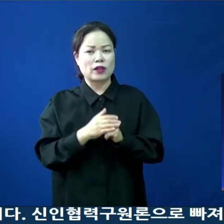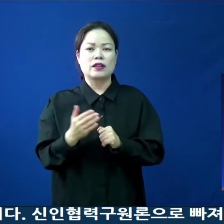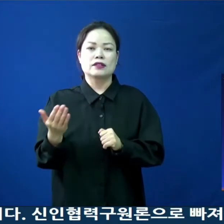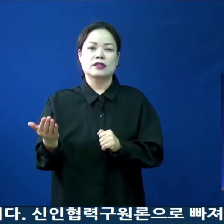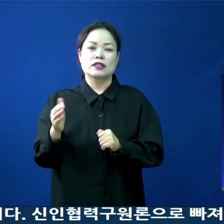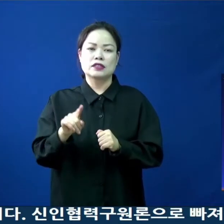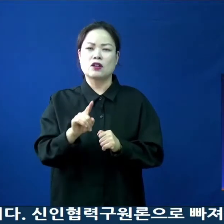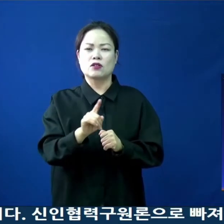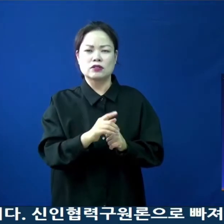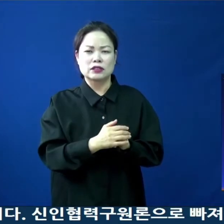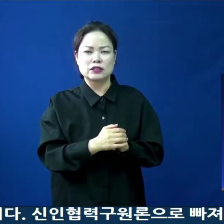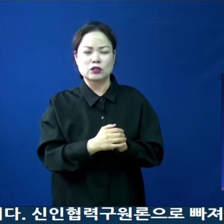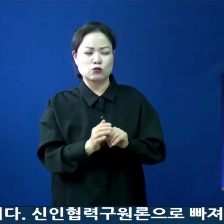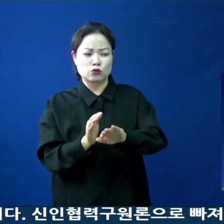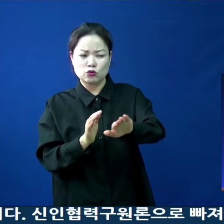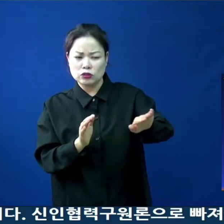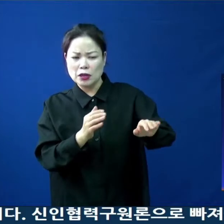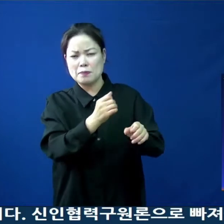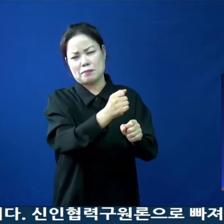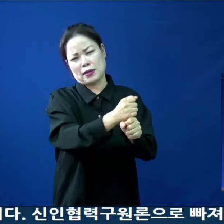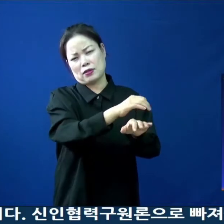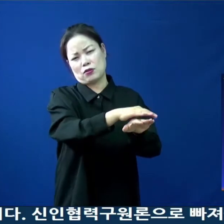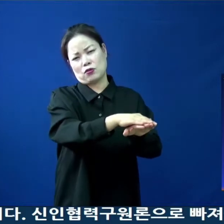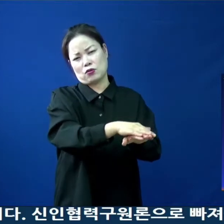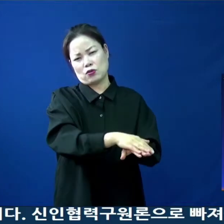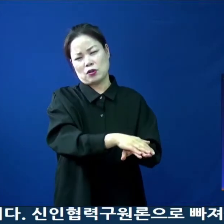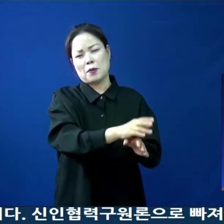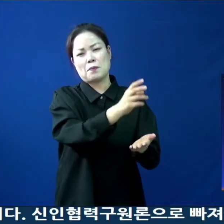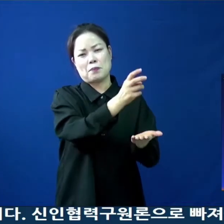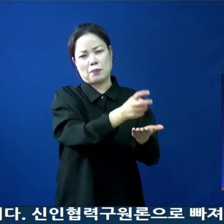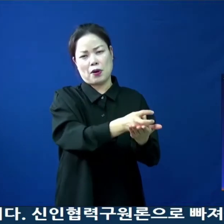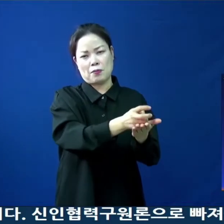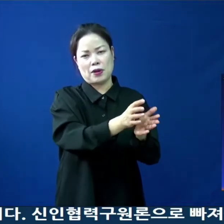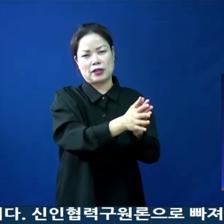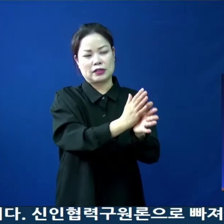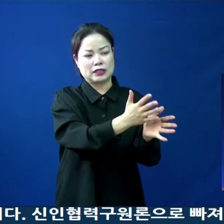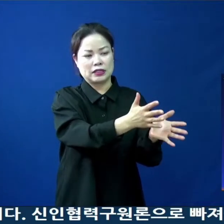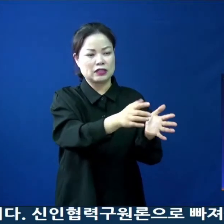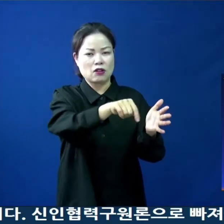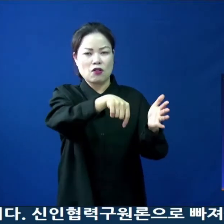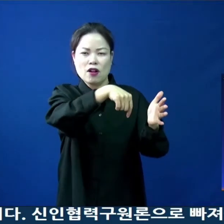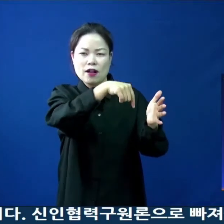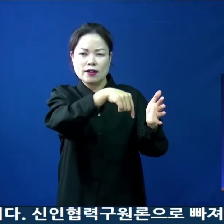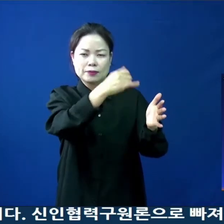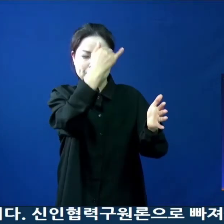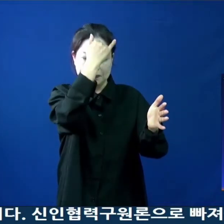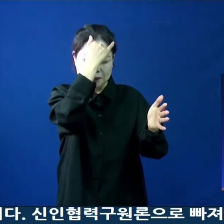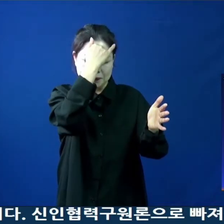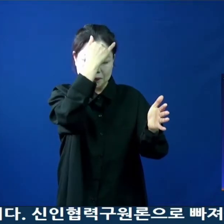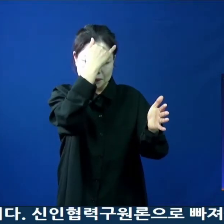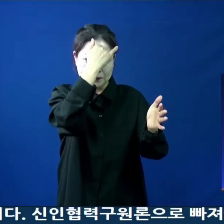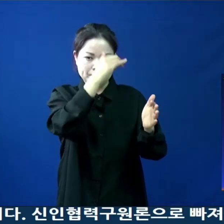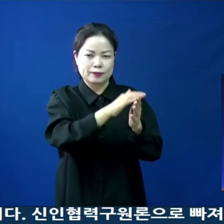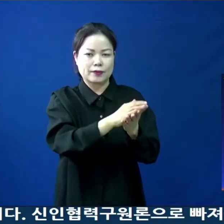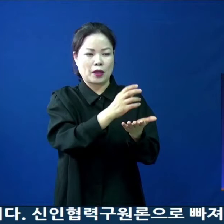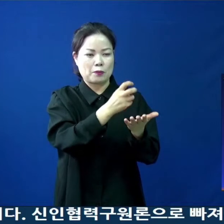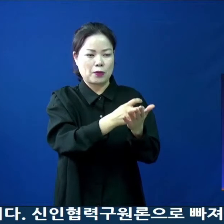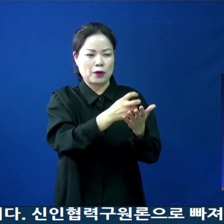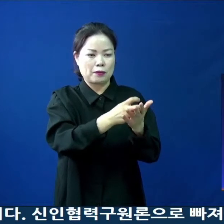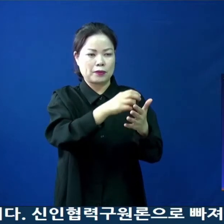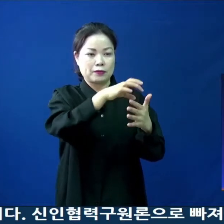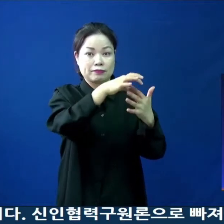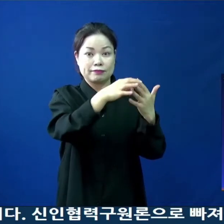그것은 어디까지나 우리가 만들어 놓은 법의 질서 안에서 예의라든지